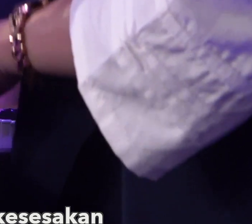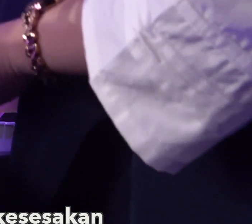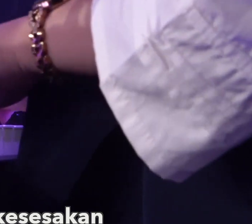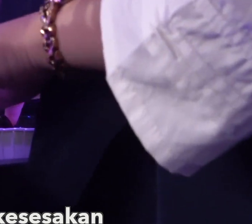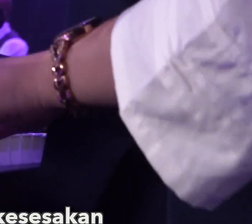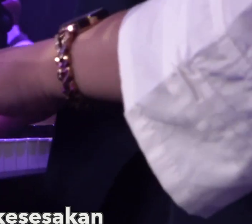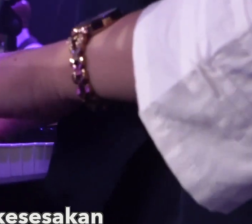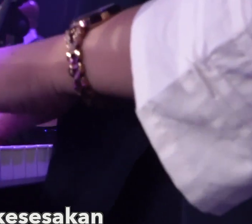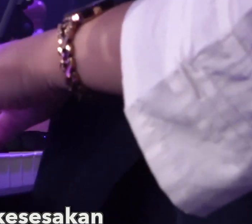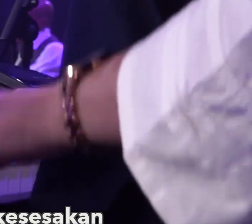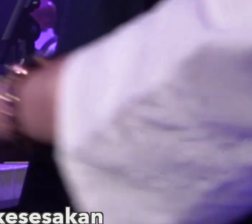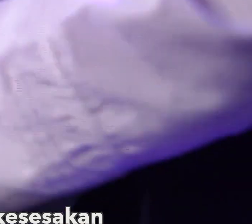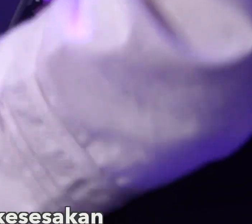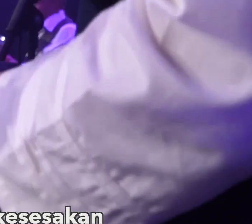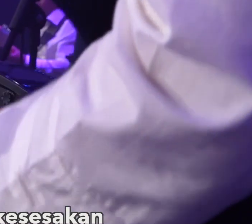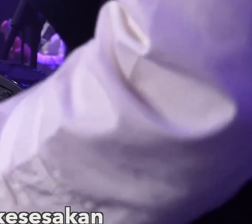harapan dalam